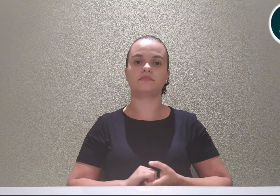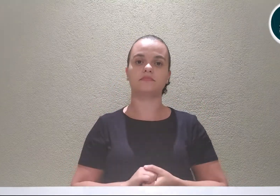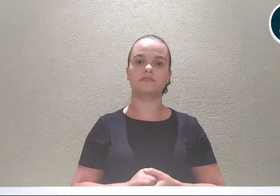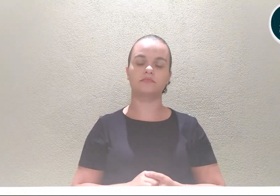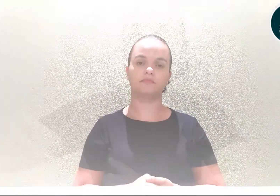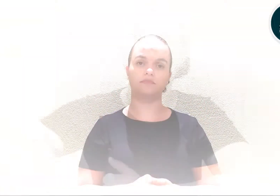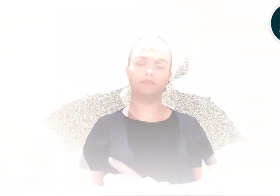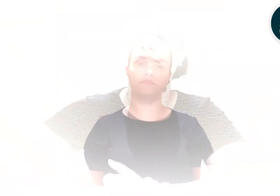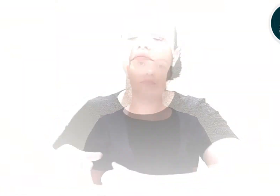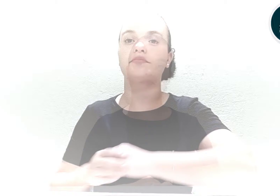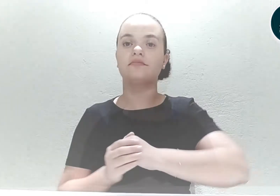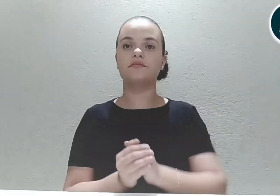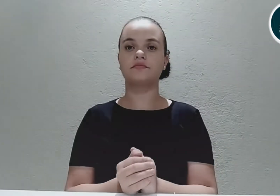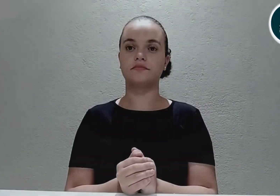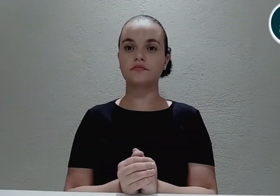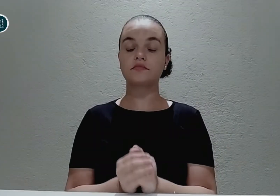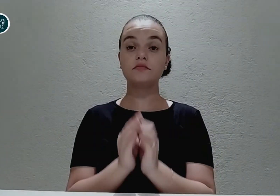Vamos acompanhar a leitura bíblica?